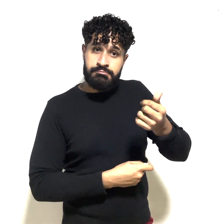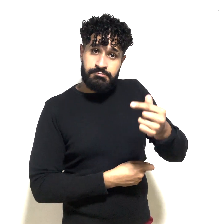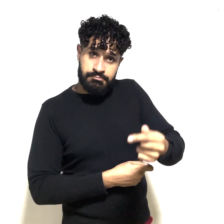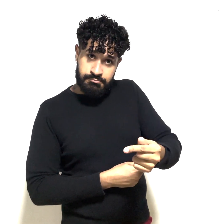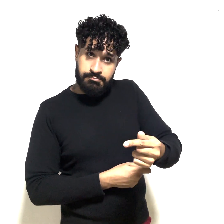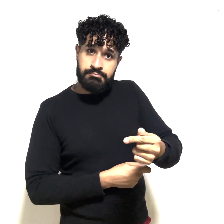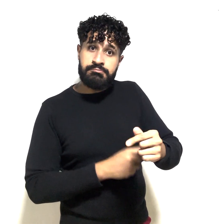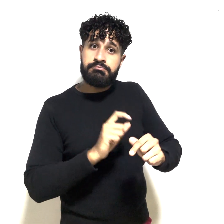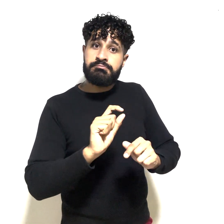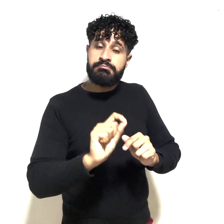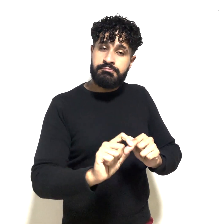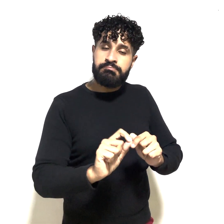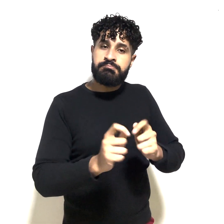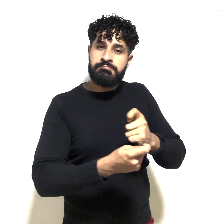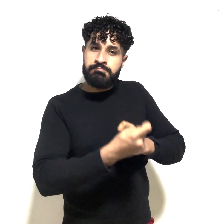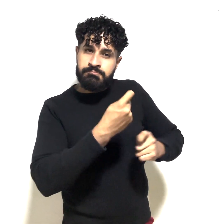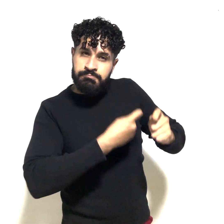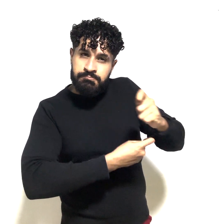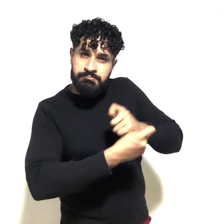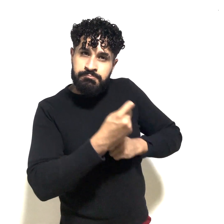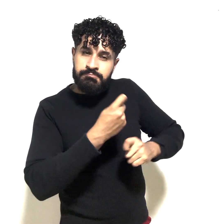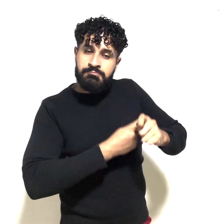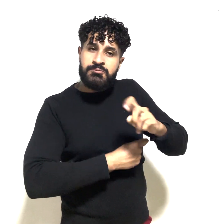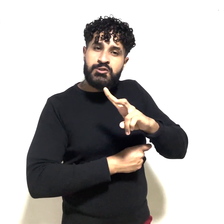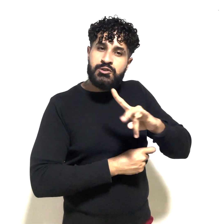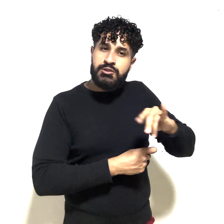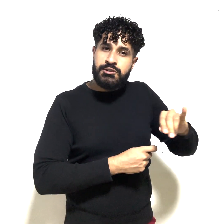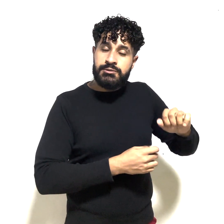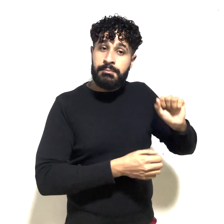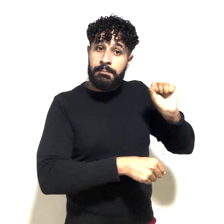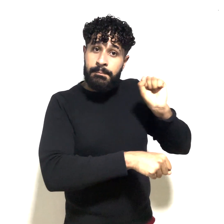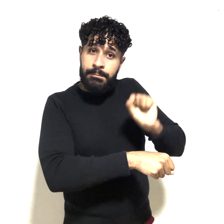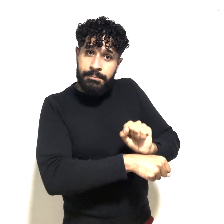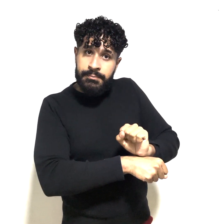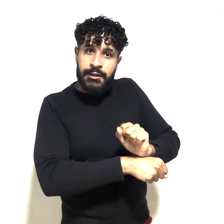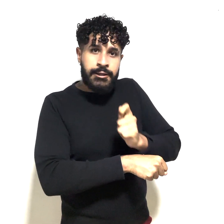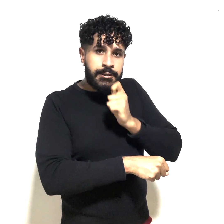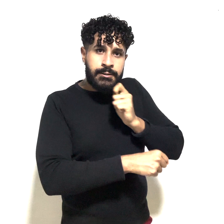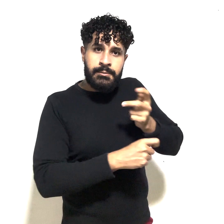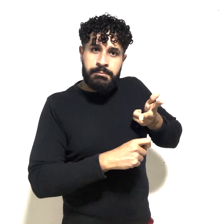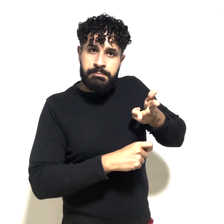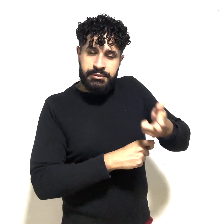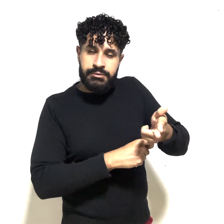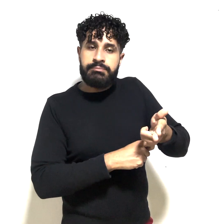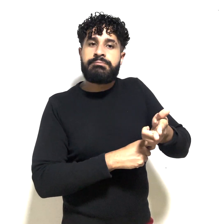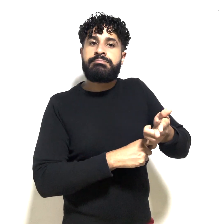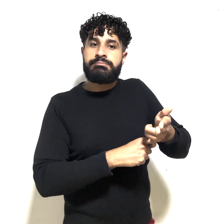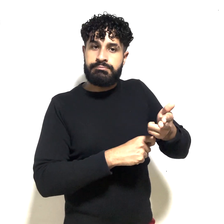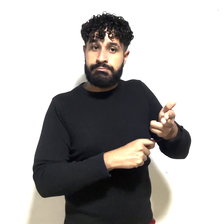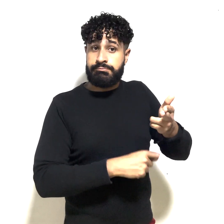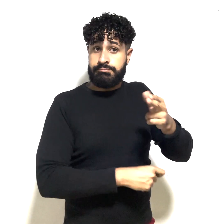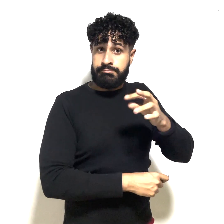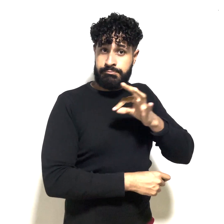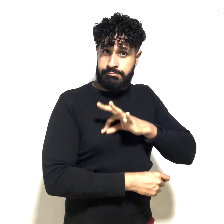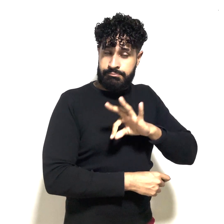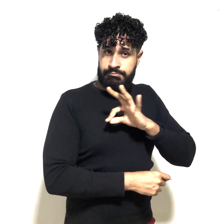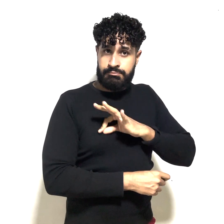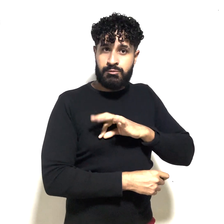item negociação dos Dias parados sem corte de ponto para que a categoria